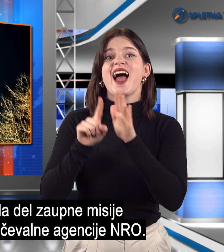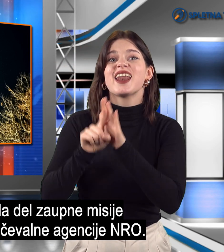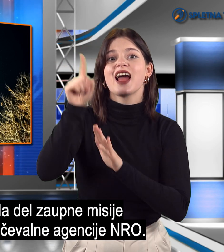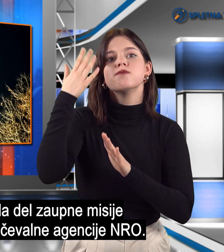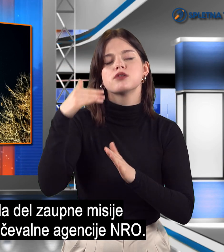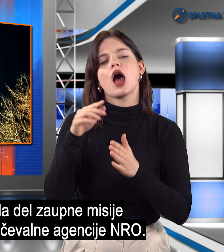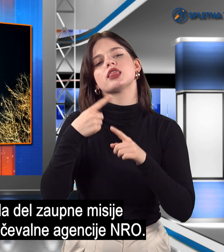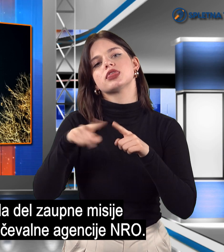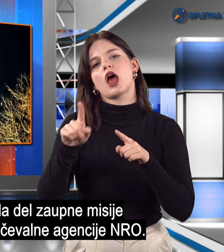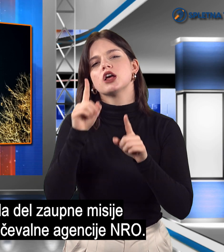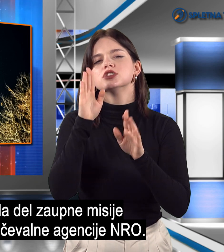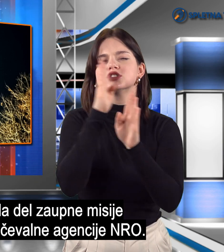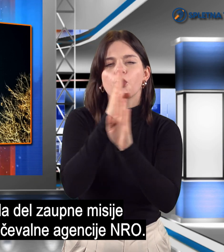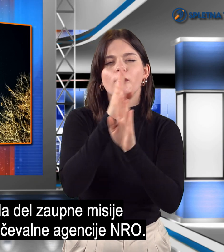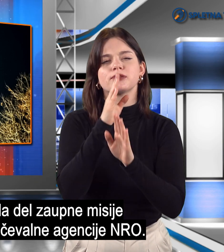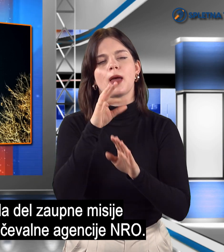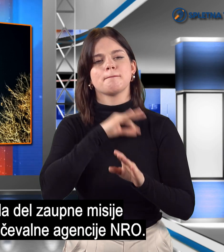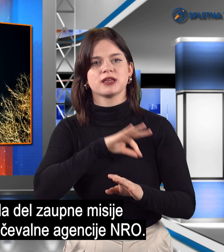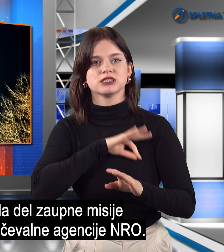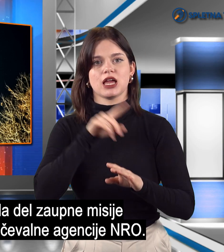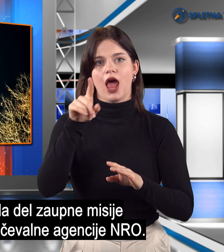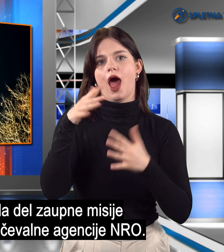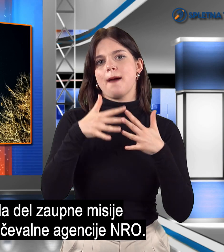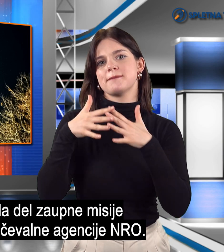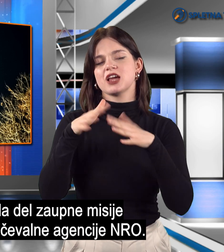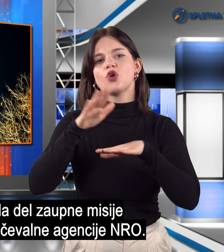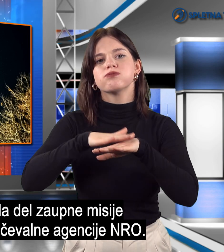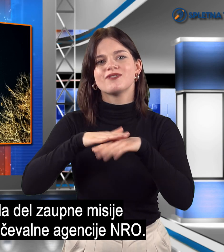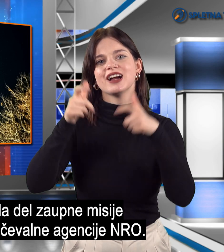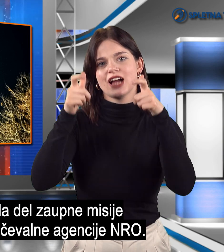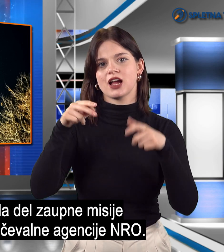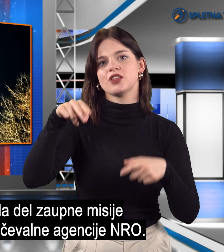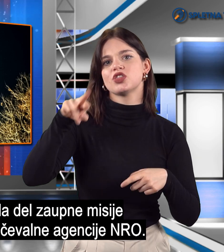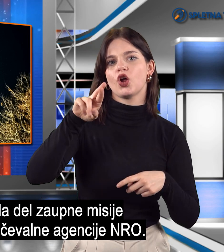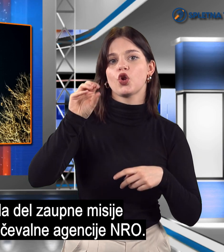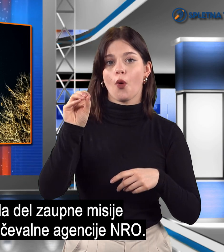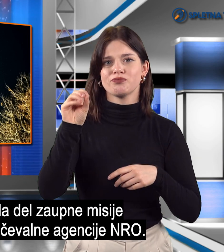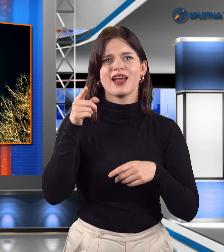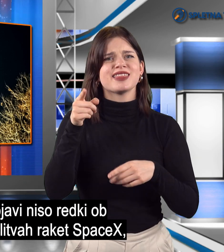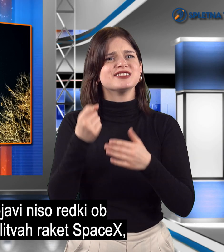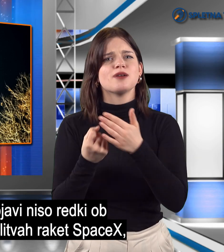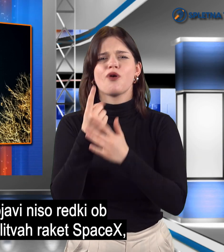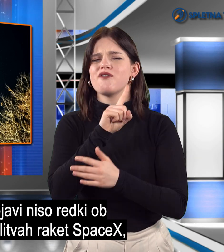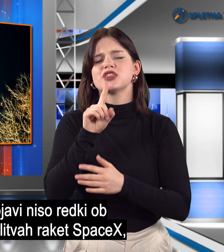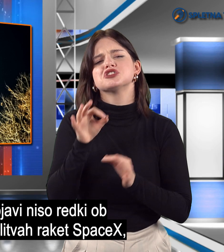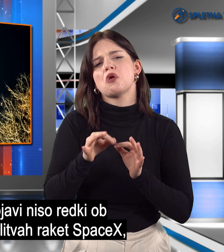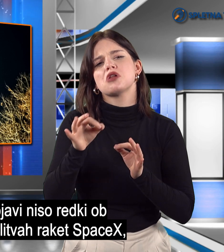Raketa je bila del zaupne misije ameriške obveščevalne agencije NRO. Takšni pojavi niso redki